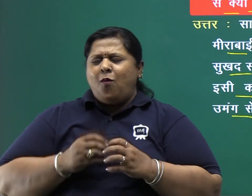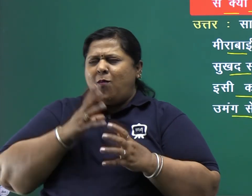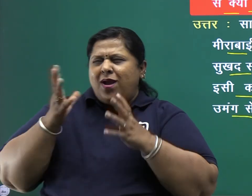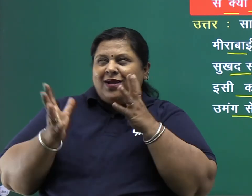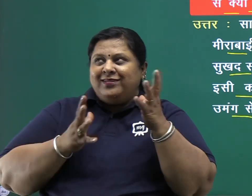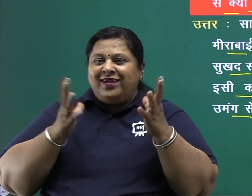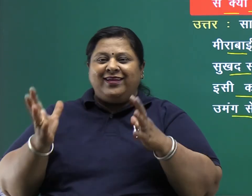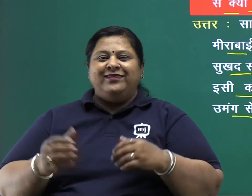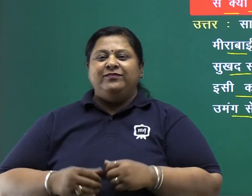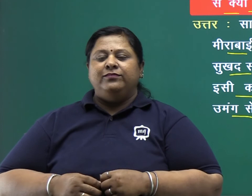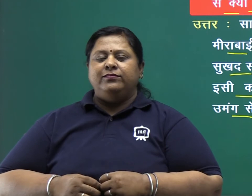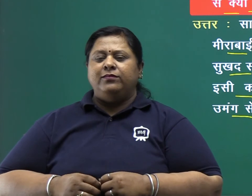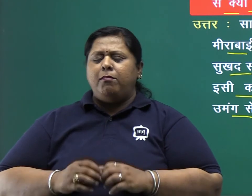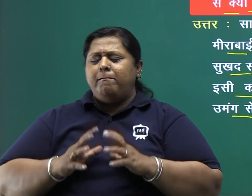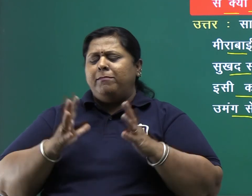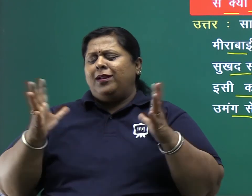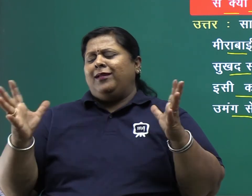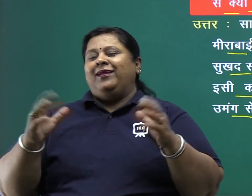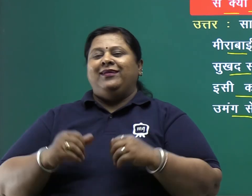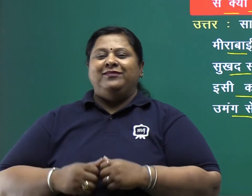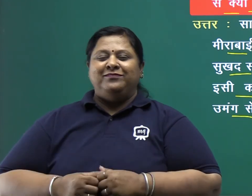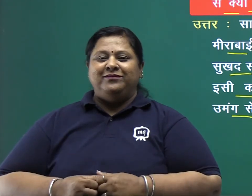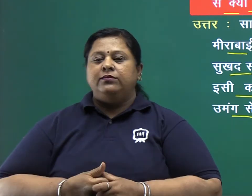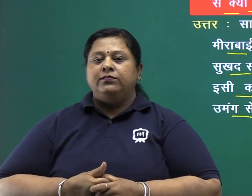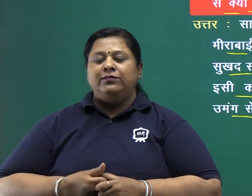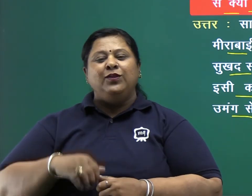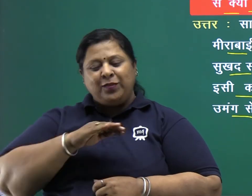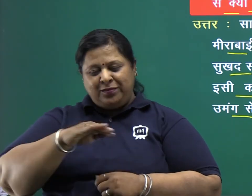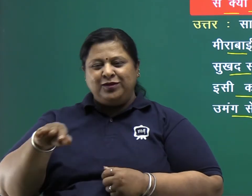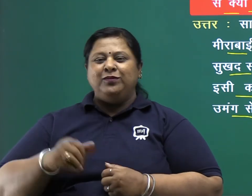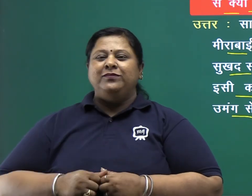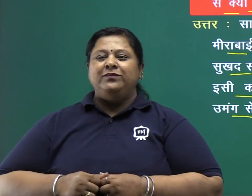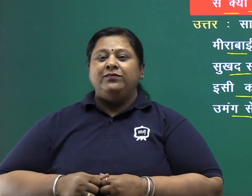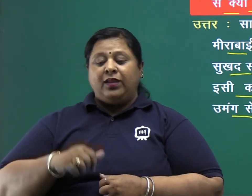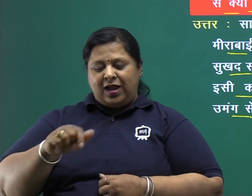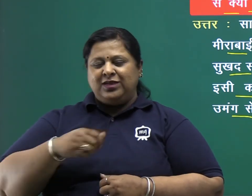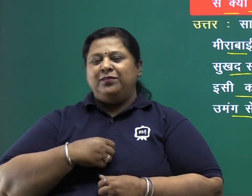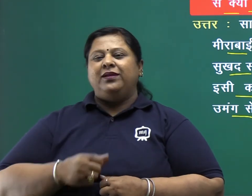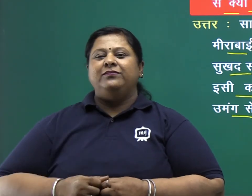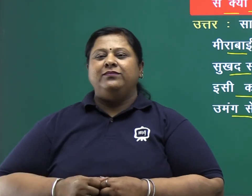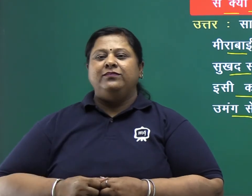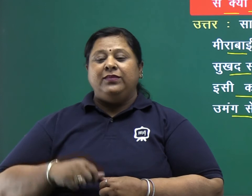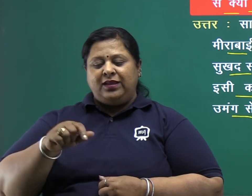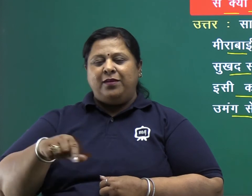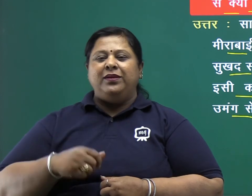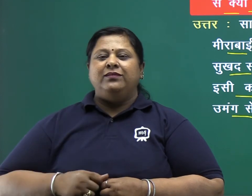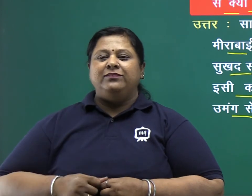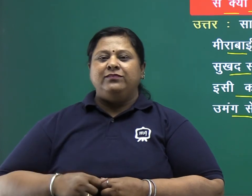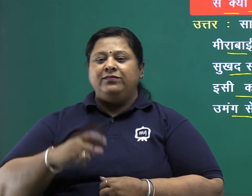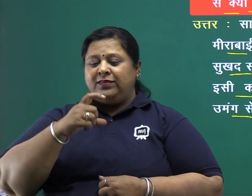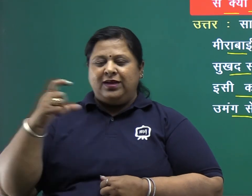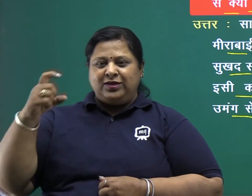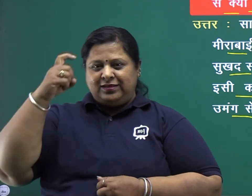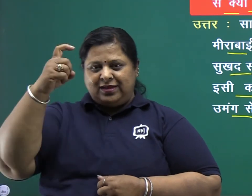से भर गया है। तो प्यारे बच्चों, आज हमने यहाँ पर